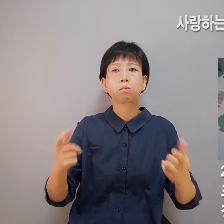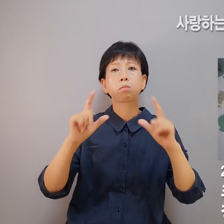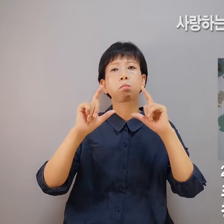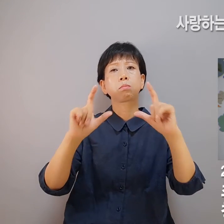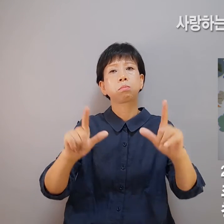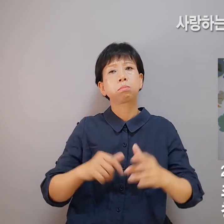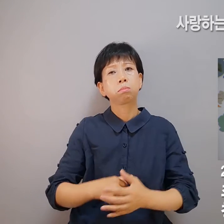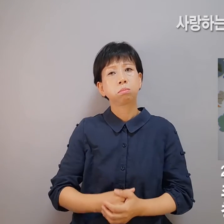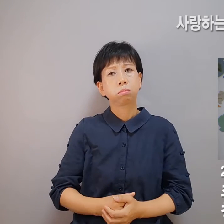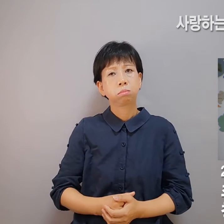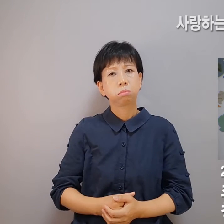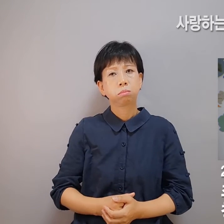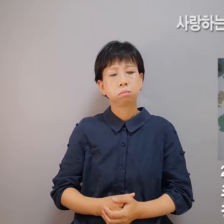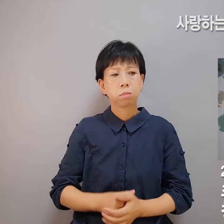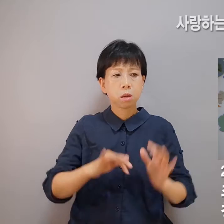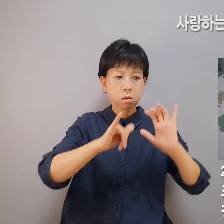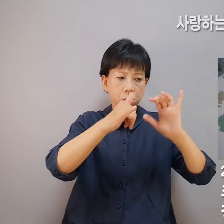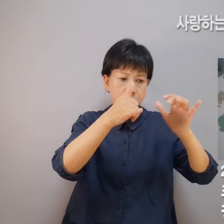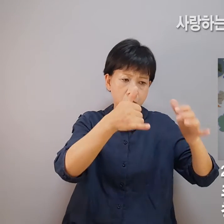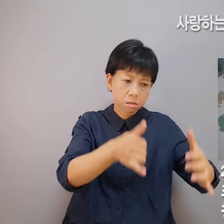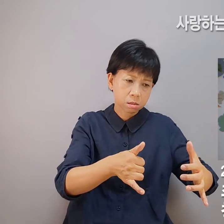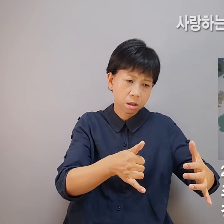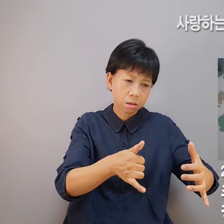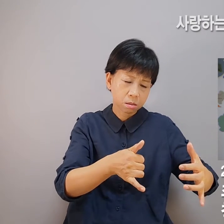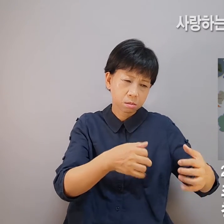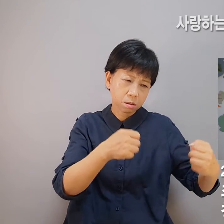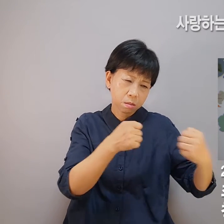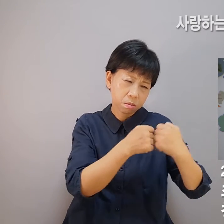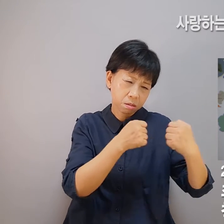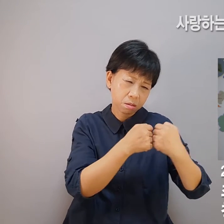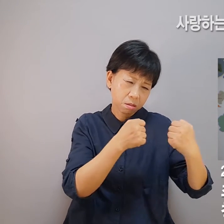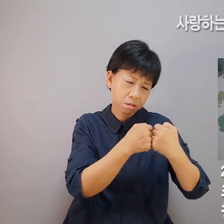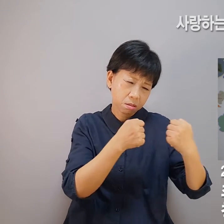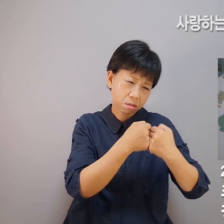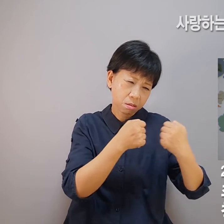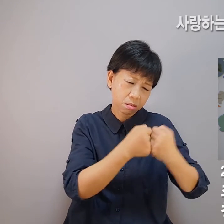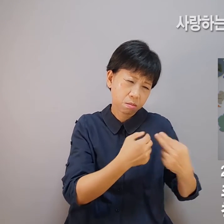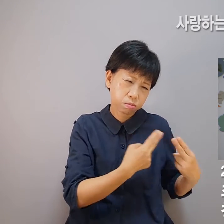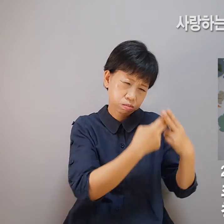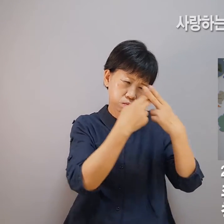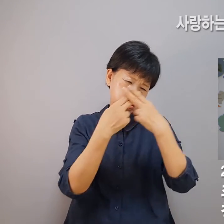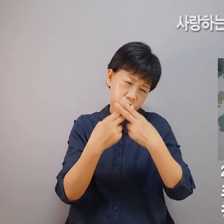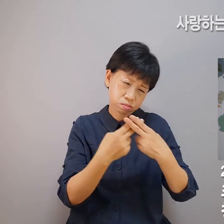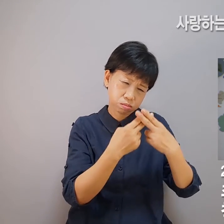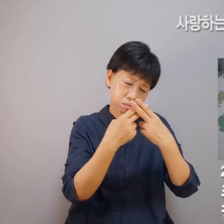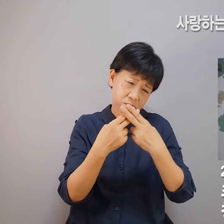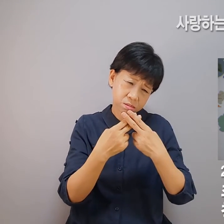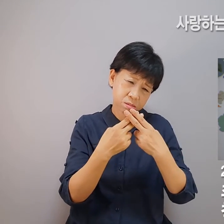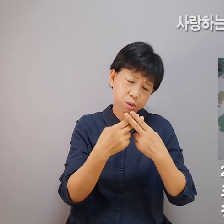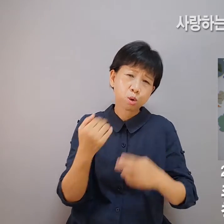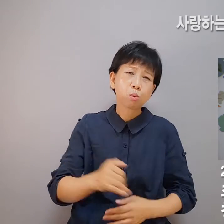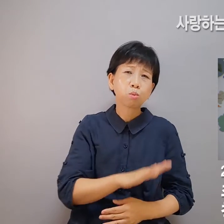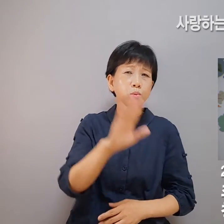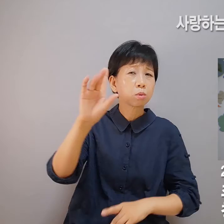무섭지만 세상과 처절하게 싸우다가 비참하게 나뒹 거는 또 다른 우리의 모습일 수도 있다는 거.